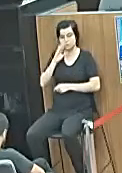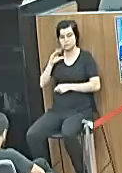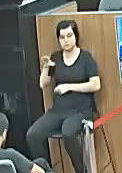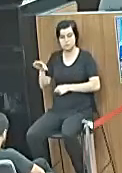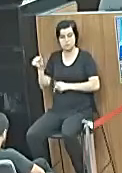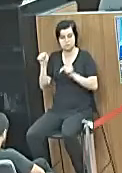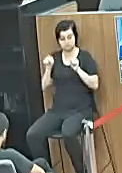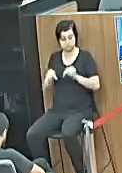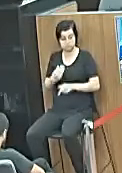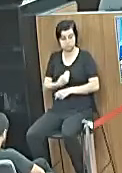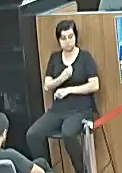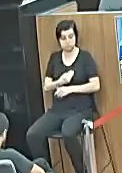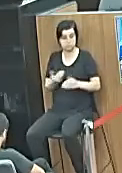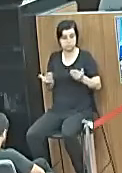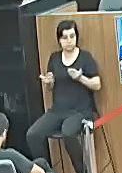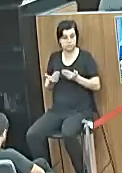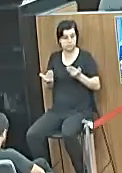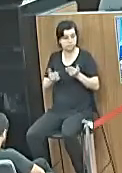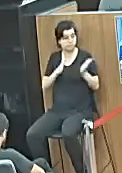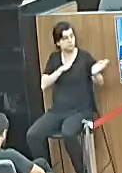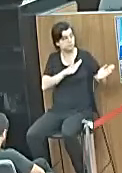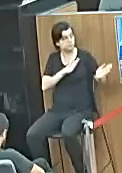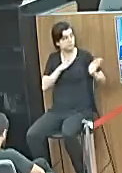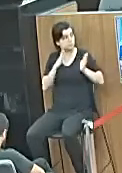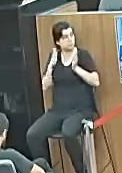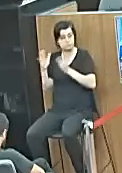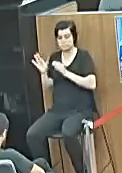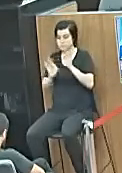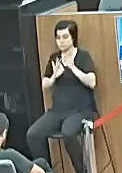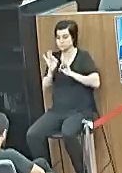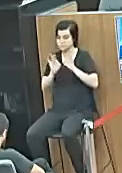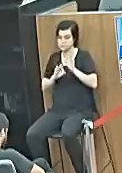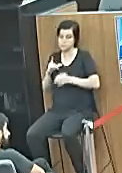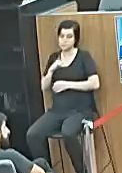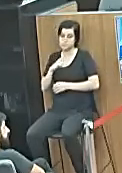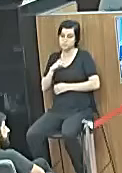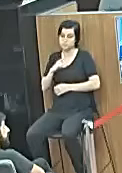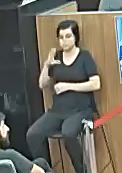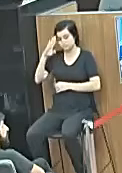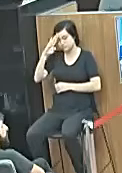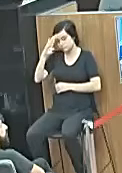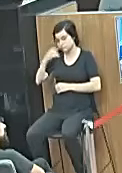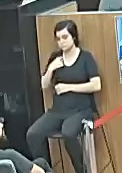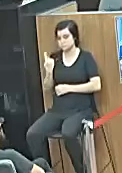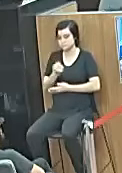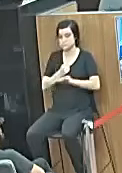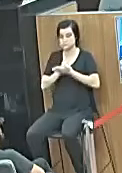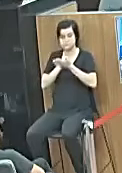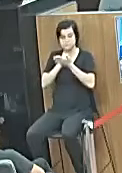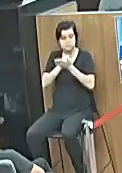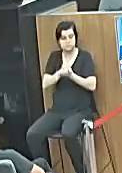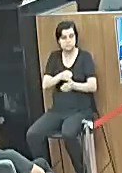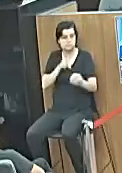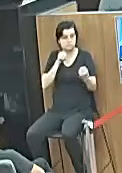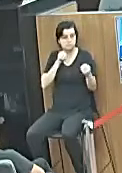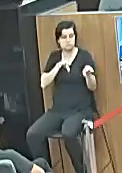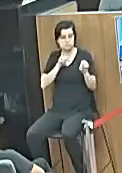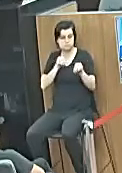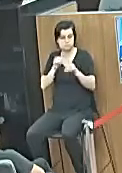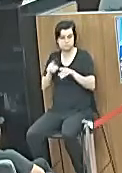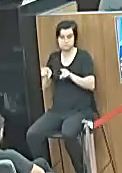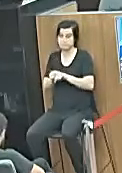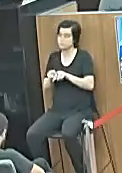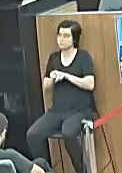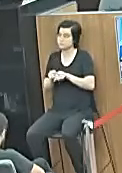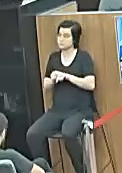assembléia legislativa que durante esse processo foram fundamentais para nos auxiliar nos orientar para que possamos